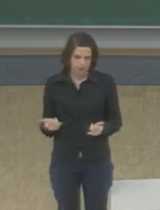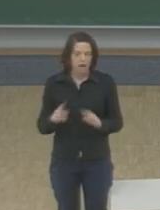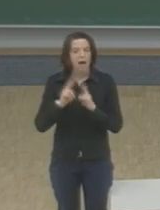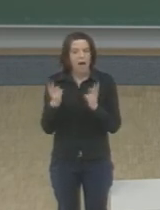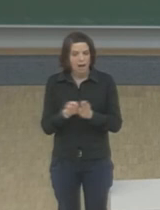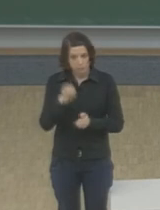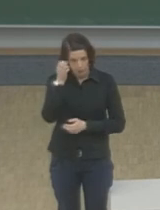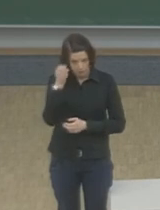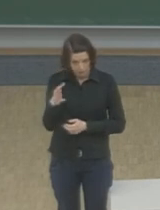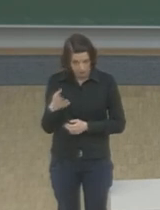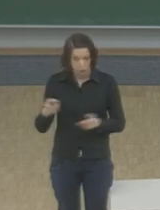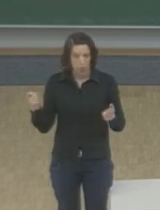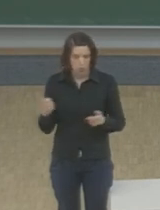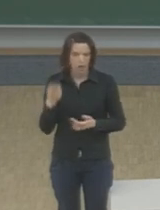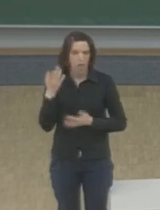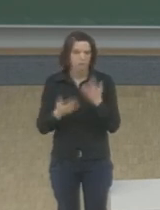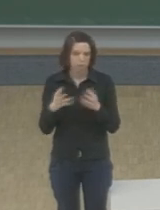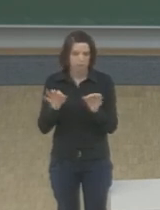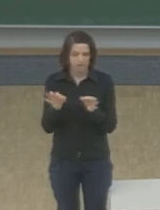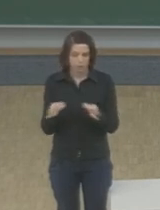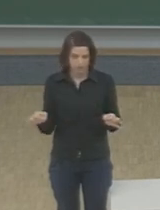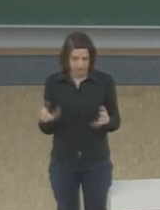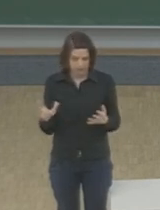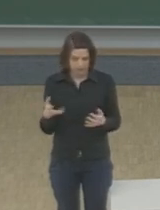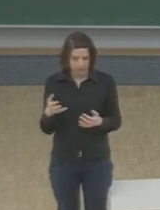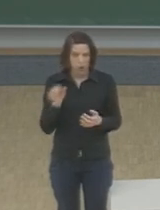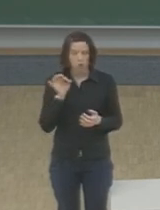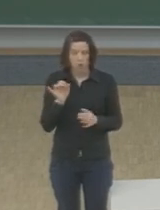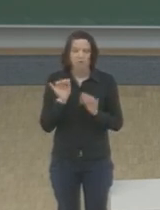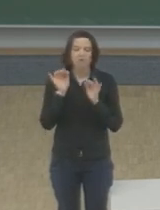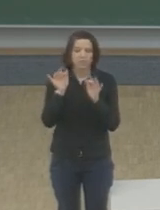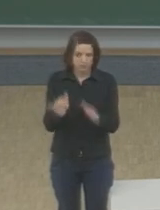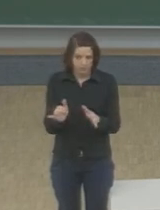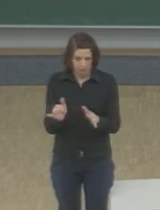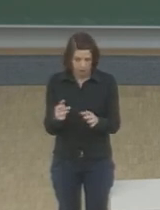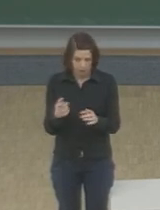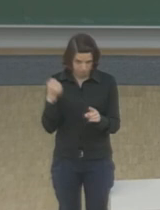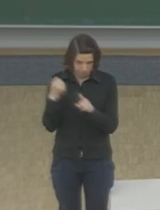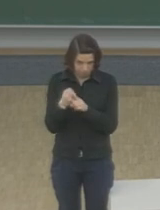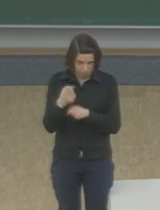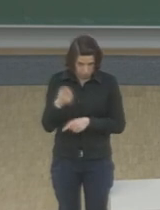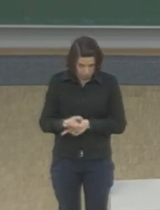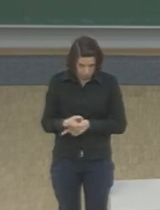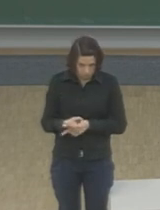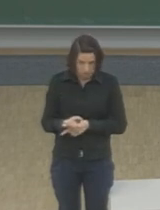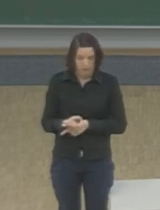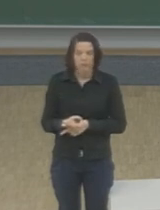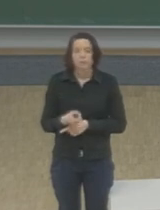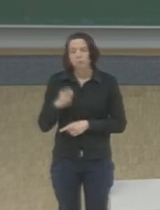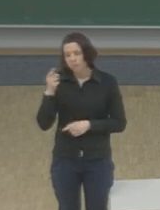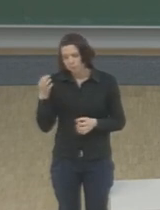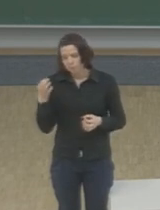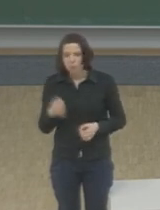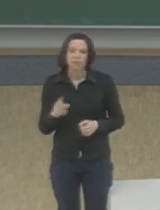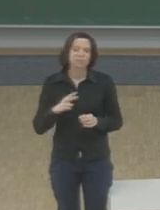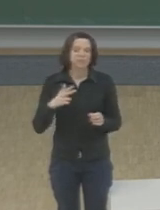Allgemeinbildend oder Mathematical Literacy fördernd wirksam werden kann aber allenfalls das Spannungsverhältnis